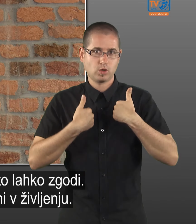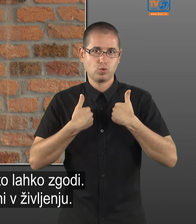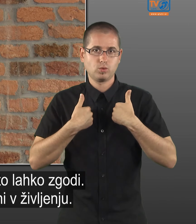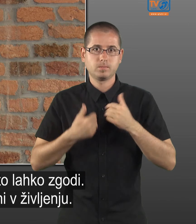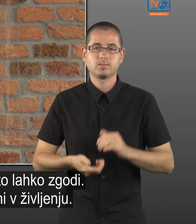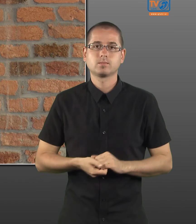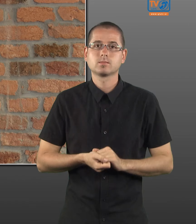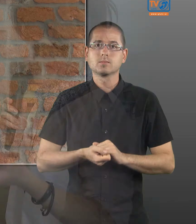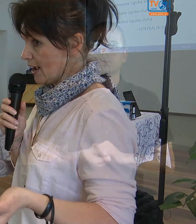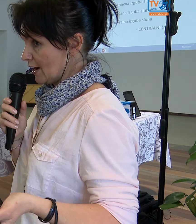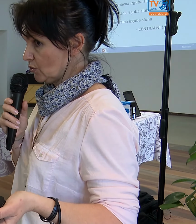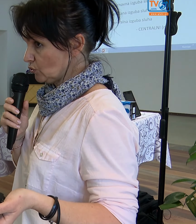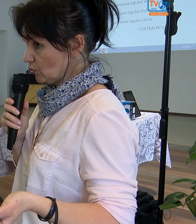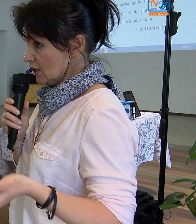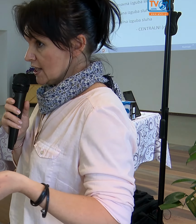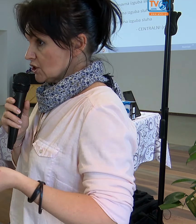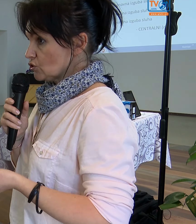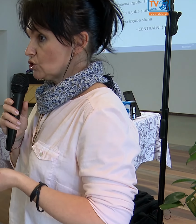življenju.